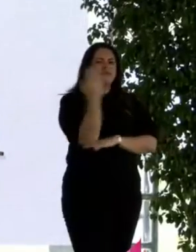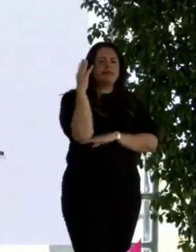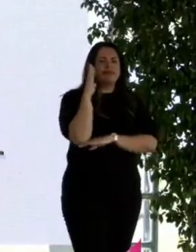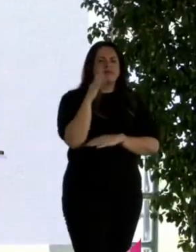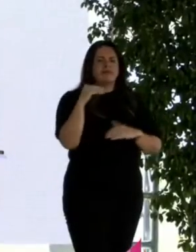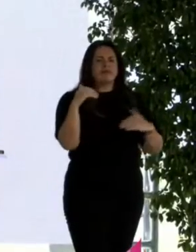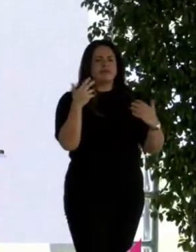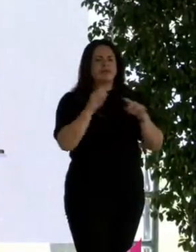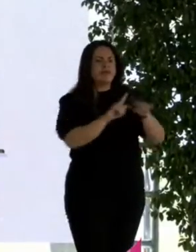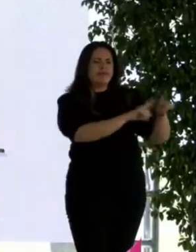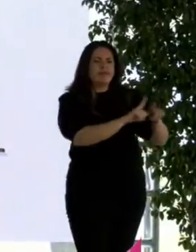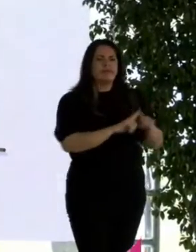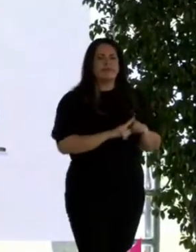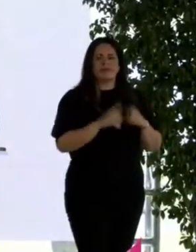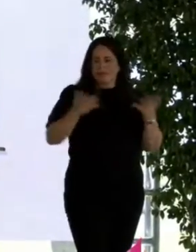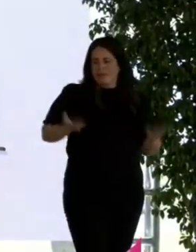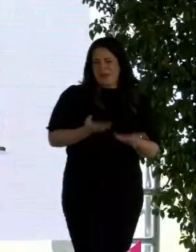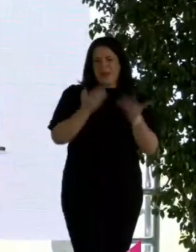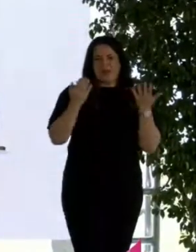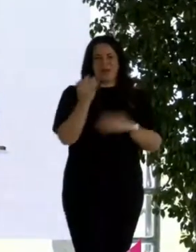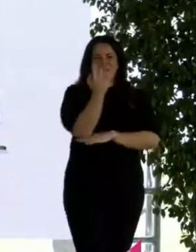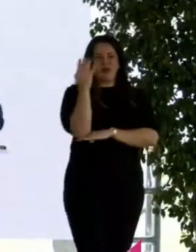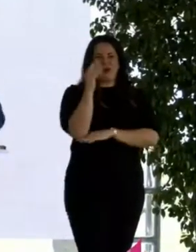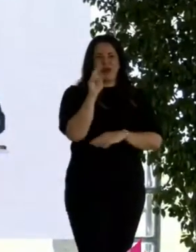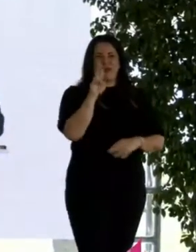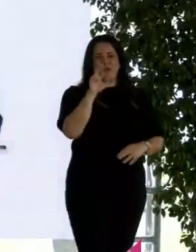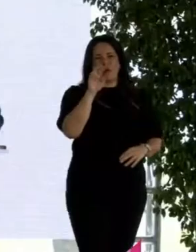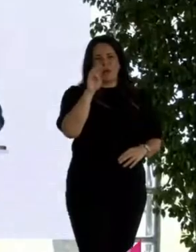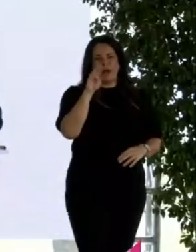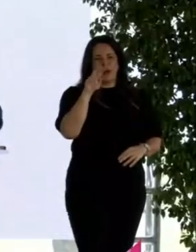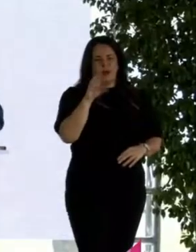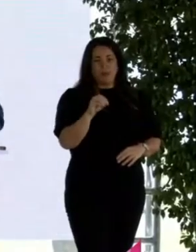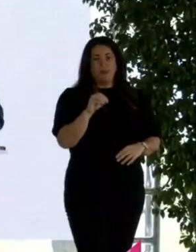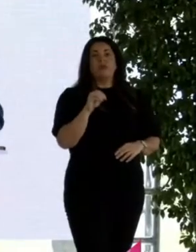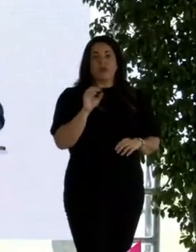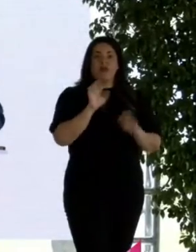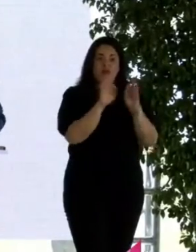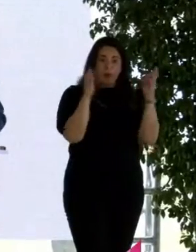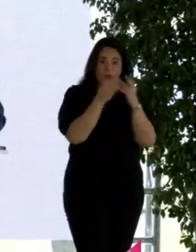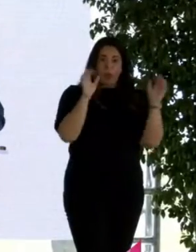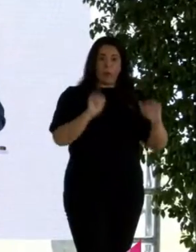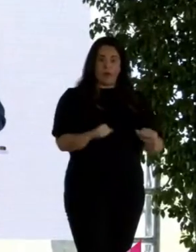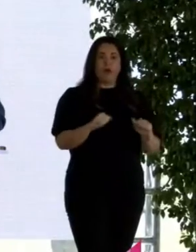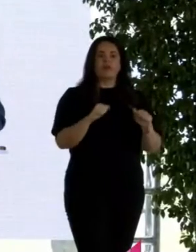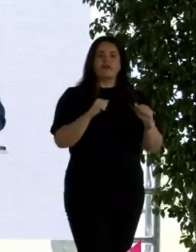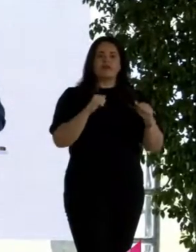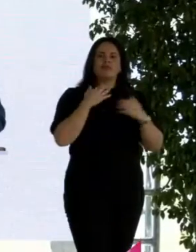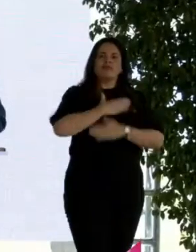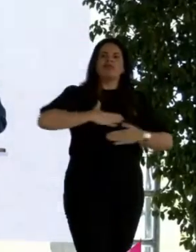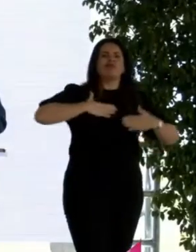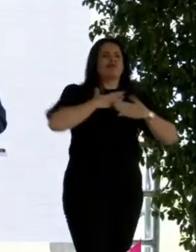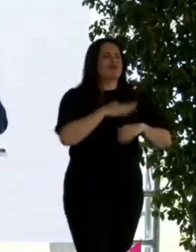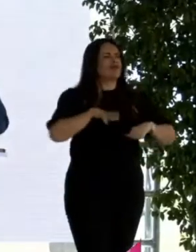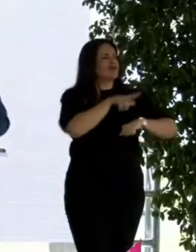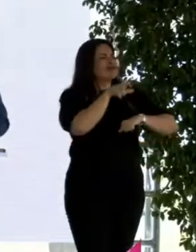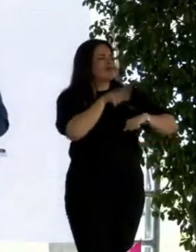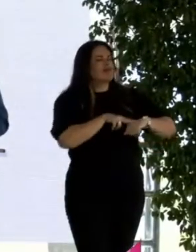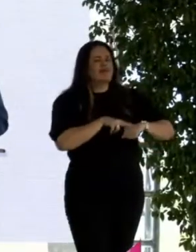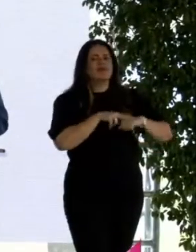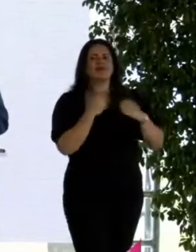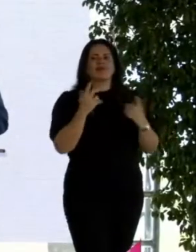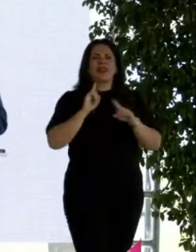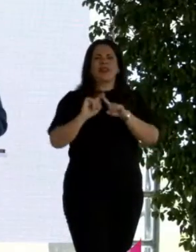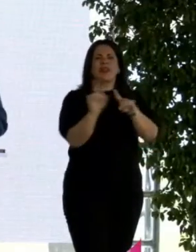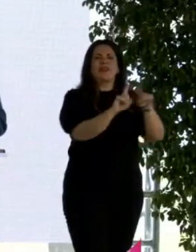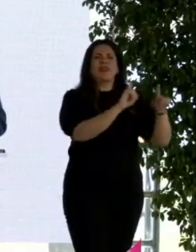bosque de Bahía Urbana. Y entonces, ahí las familias nuestras van a poder tener un encuentro con la naturaleza, disfrutar de